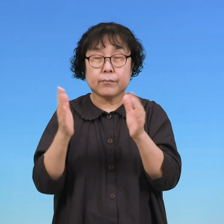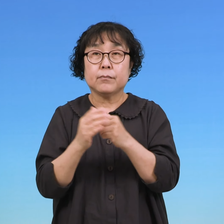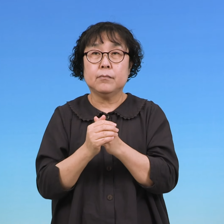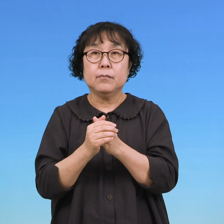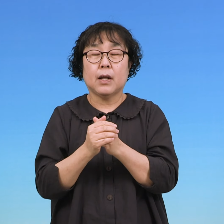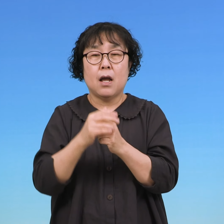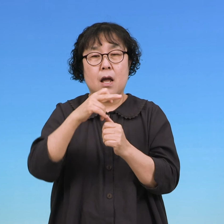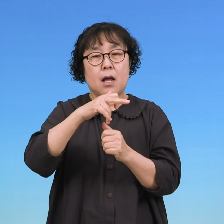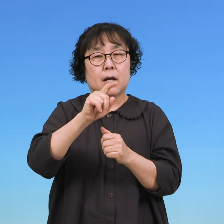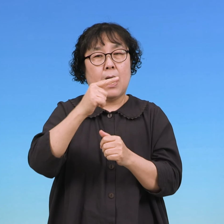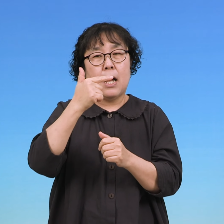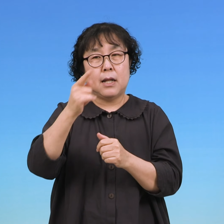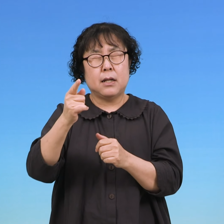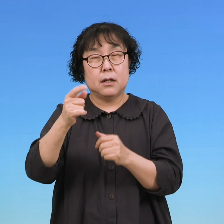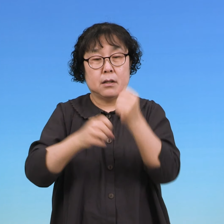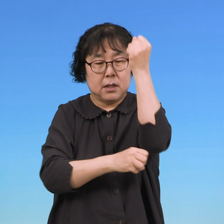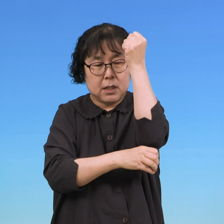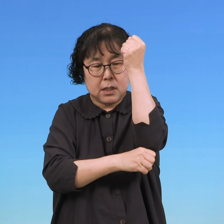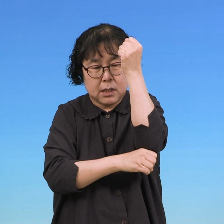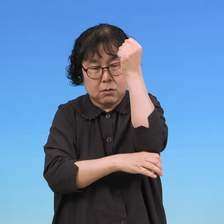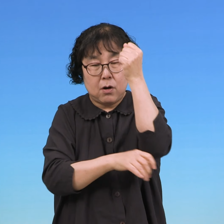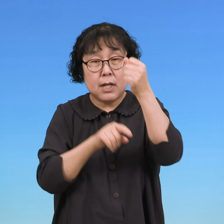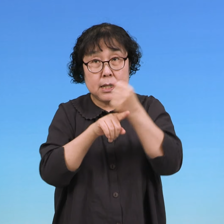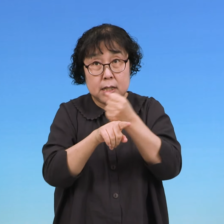그 원래 뜻은 갈대입니다. 갈대,